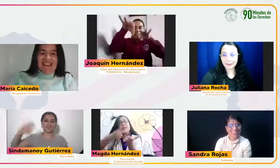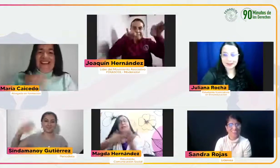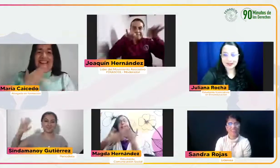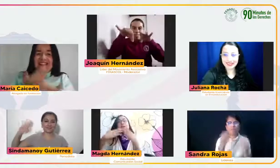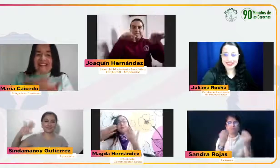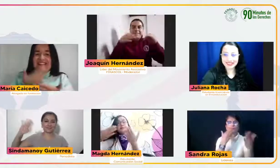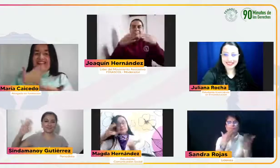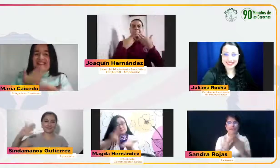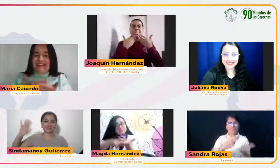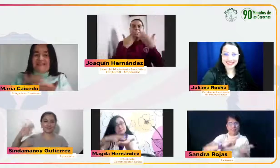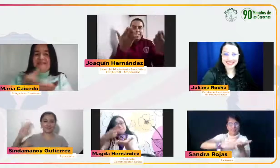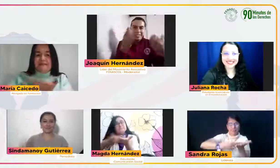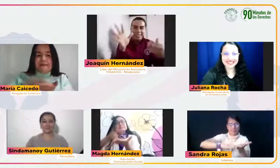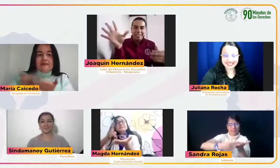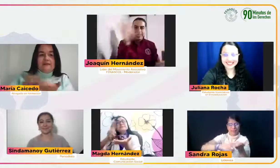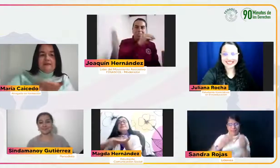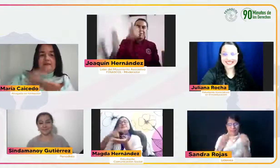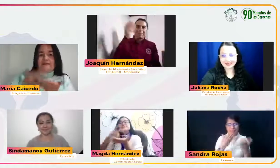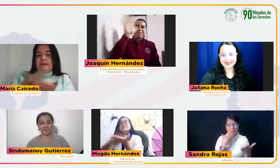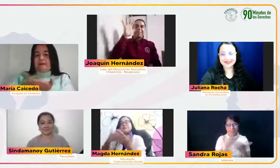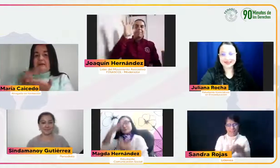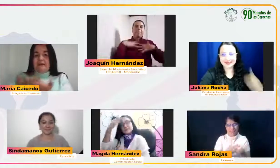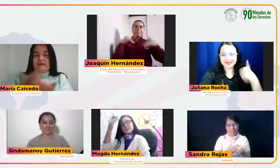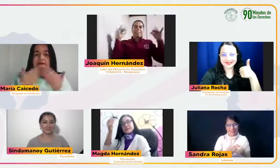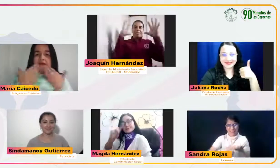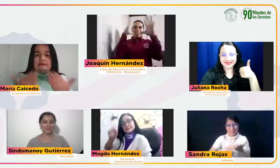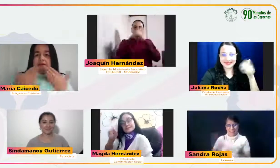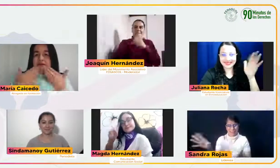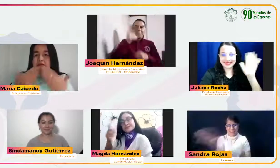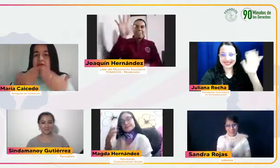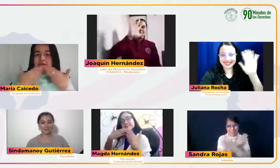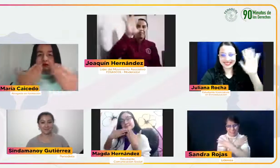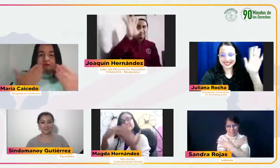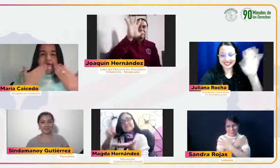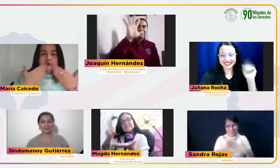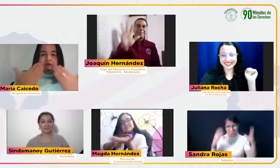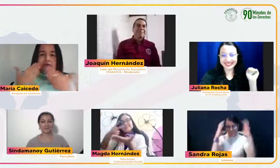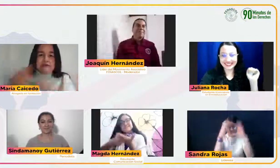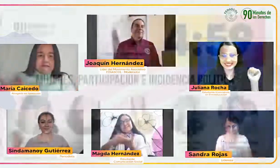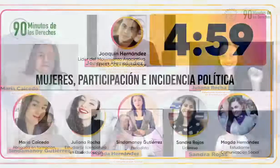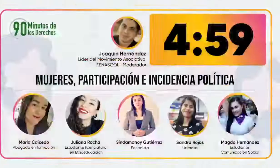Muchas gracias al manejo de OBS. Una feliz noche. Hasta luego.